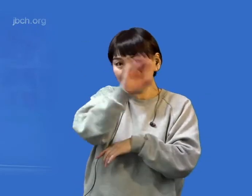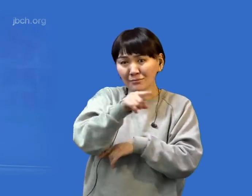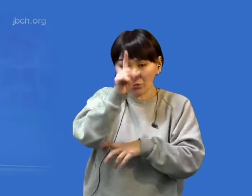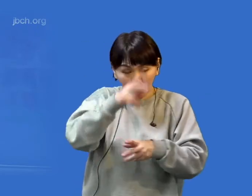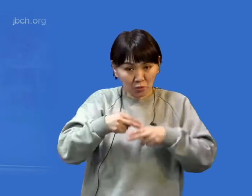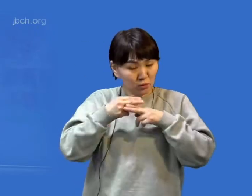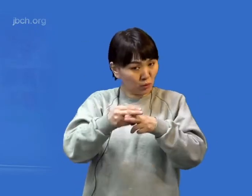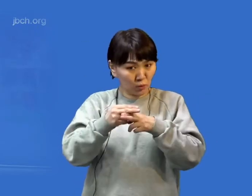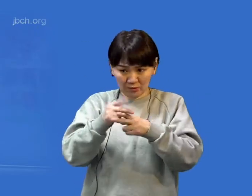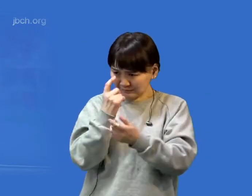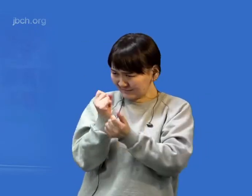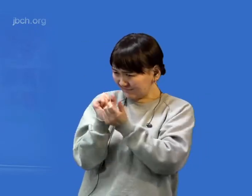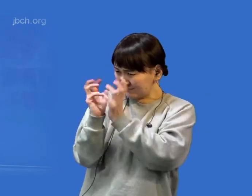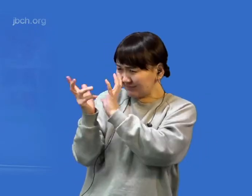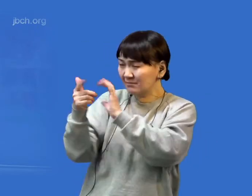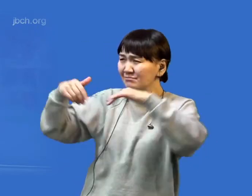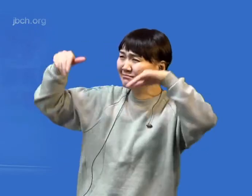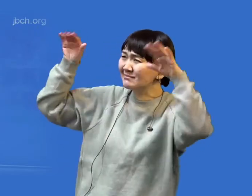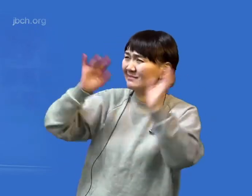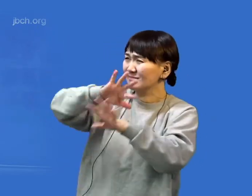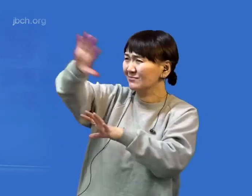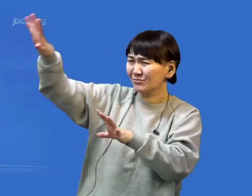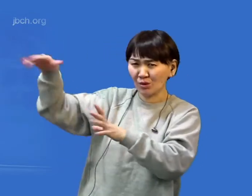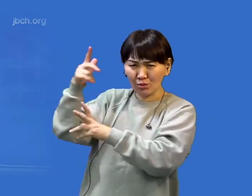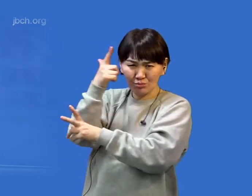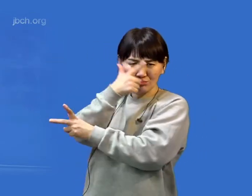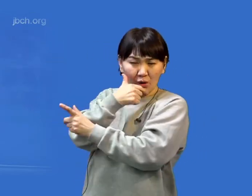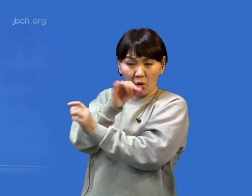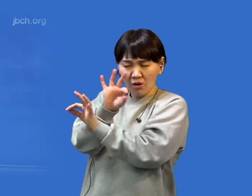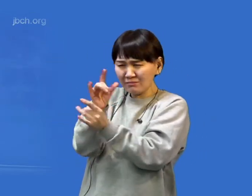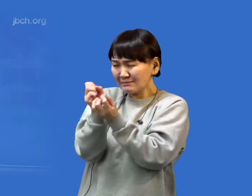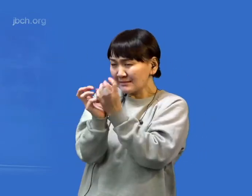энэ олон шуудаас үлэм жилүү үнцэнтэй биш үү?